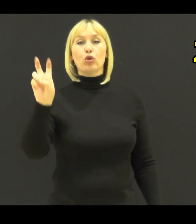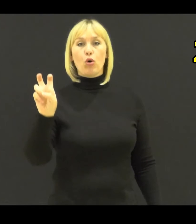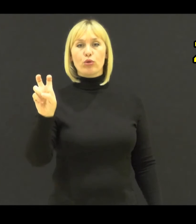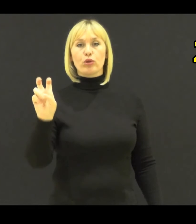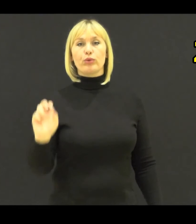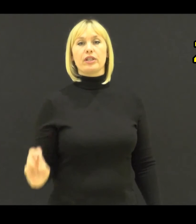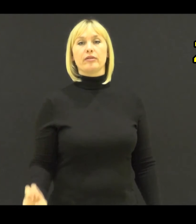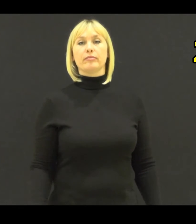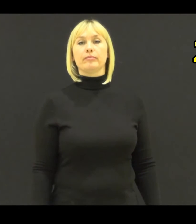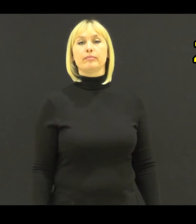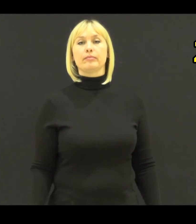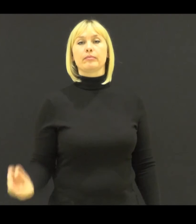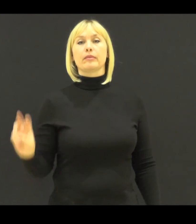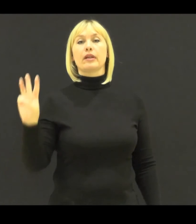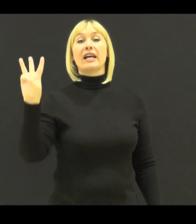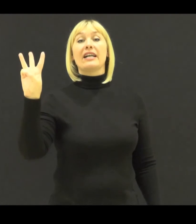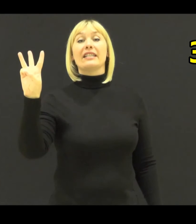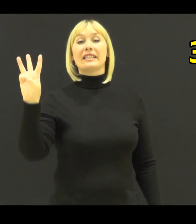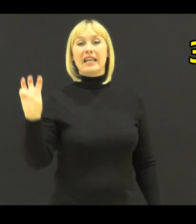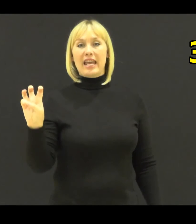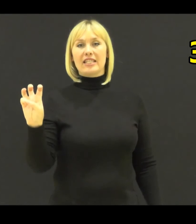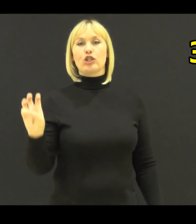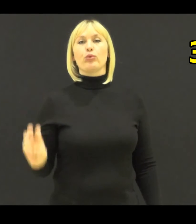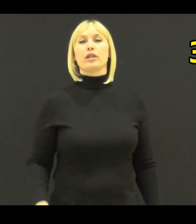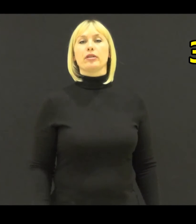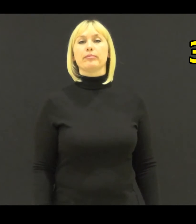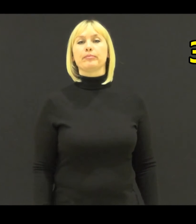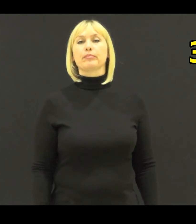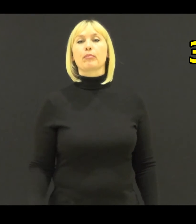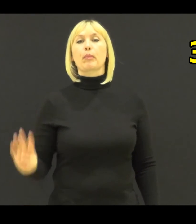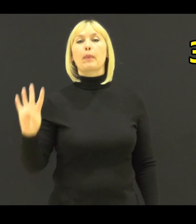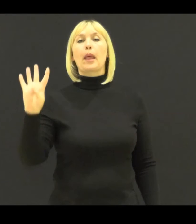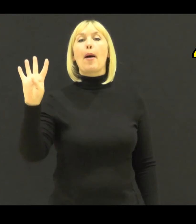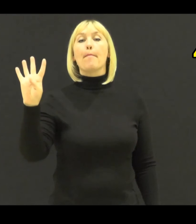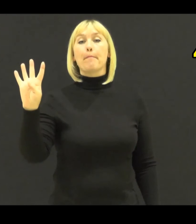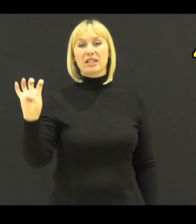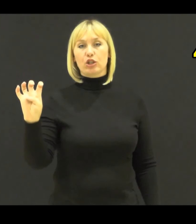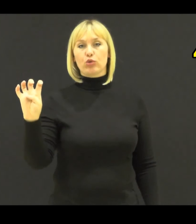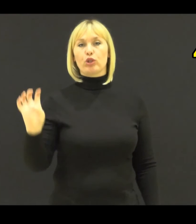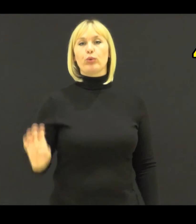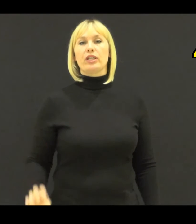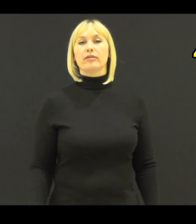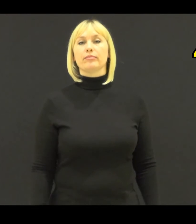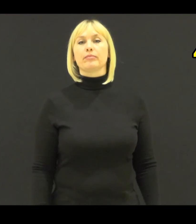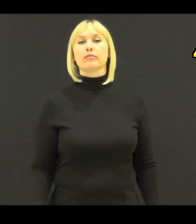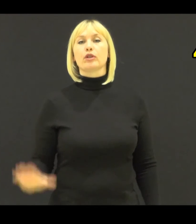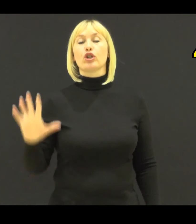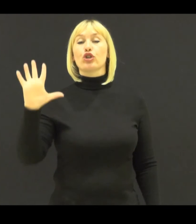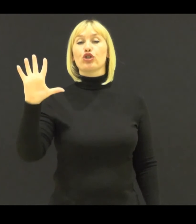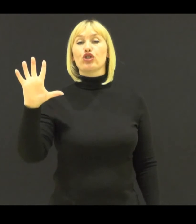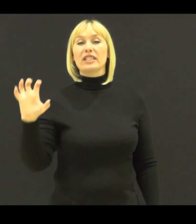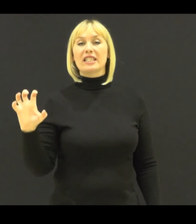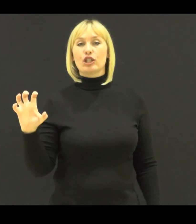Două sute. Trei sute. Patru sute. Cinci